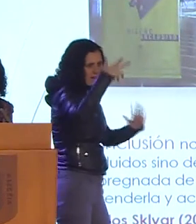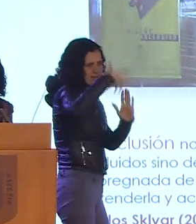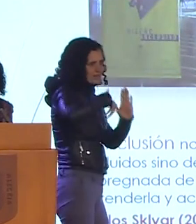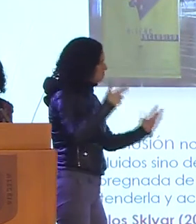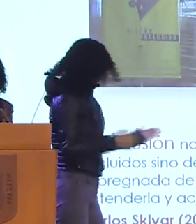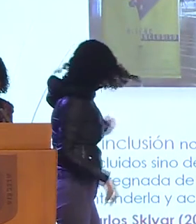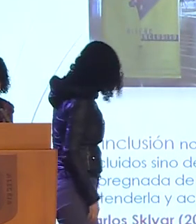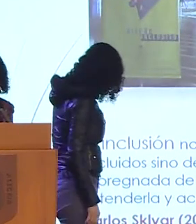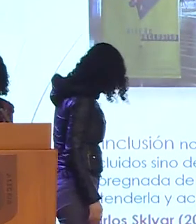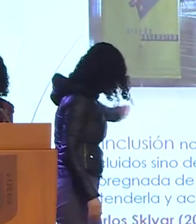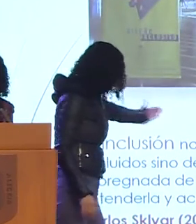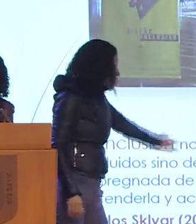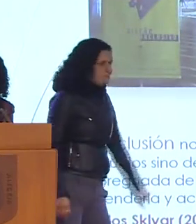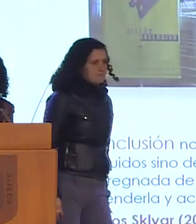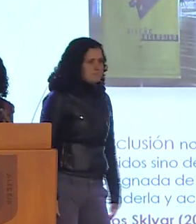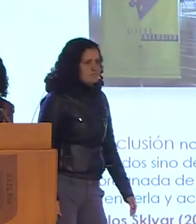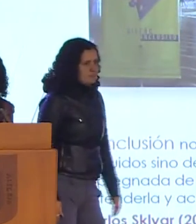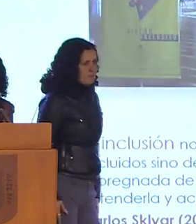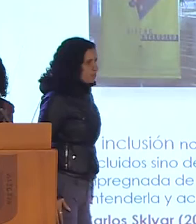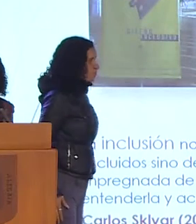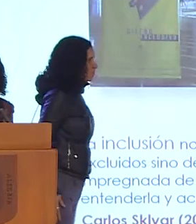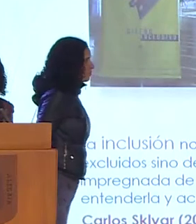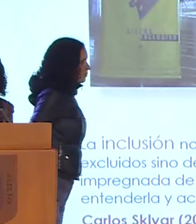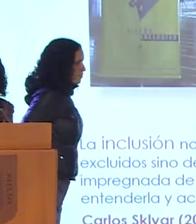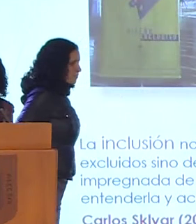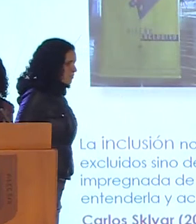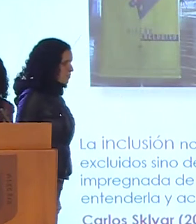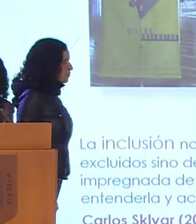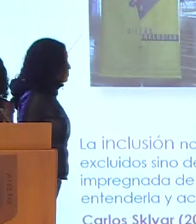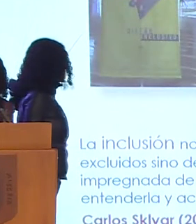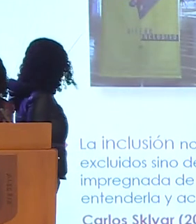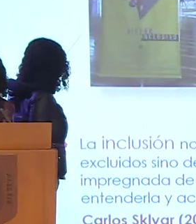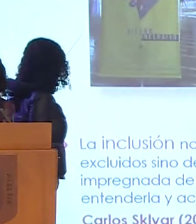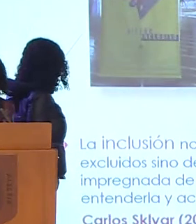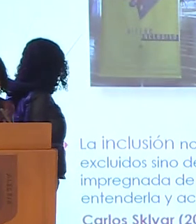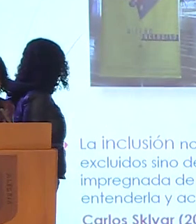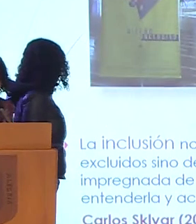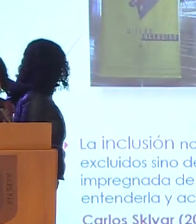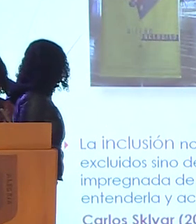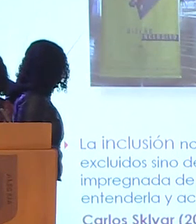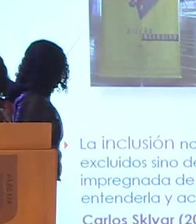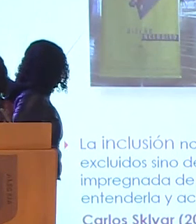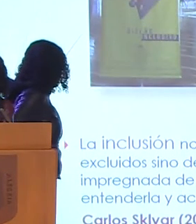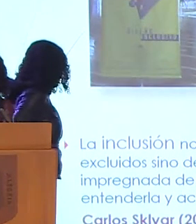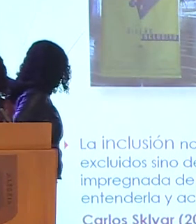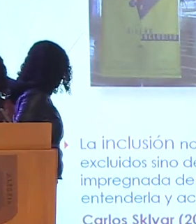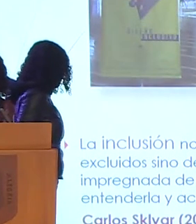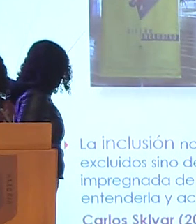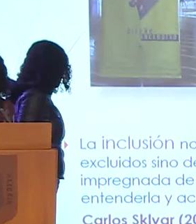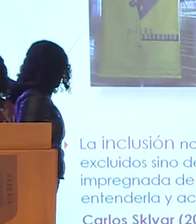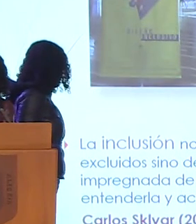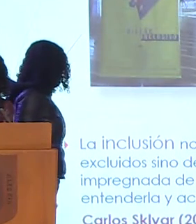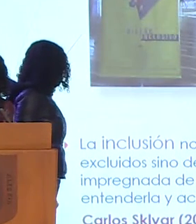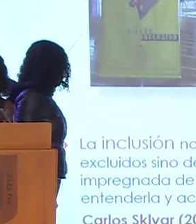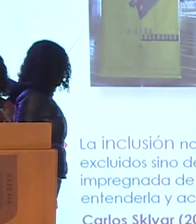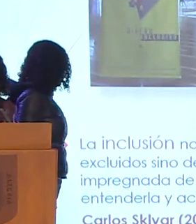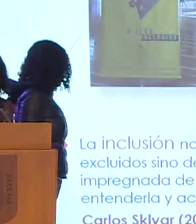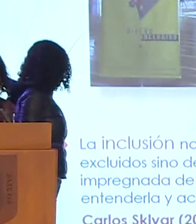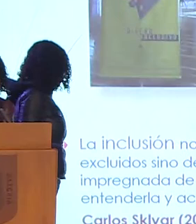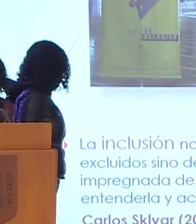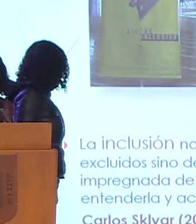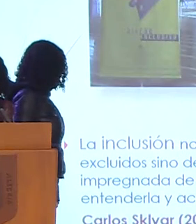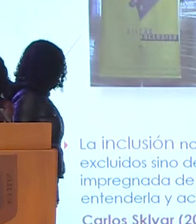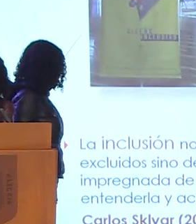un proceso de incluir a los excluidos, sino de forjar un diálogo, una convivencia impregnada de